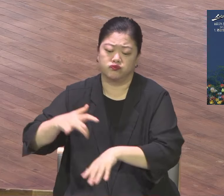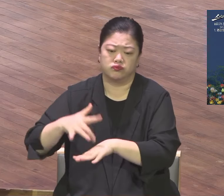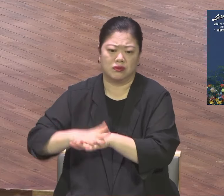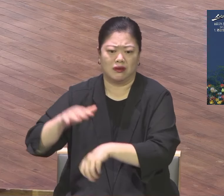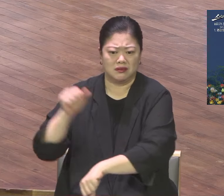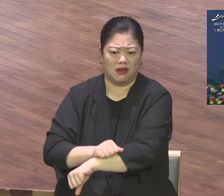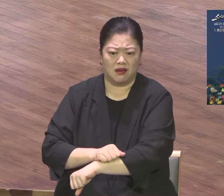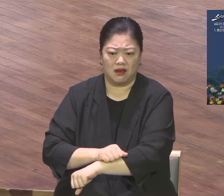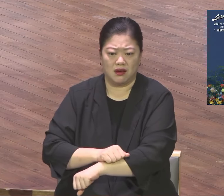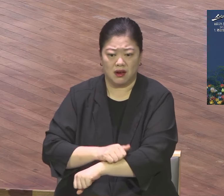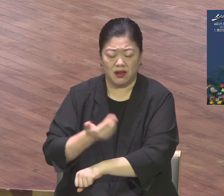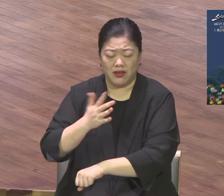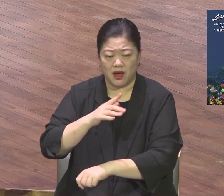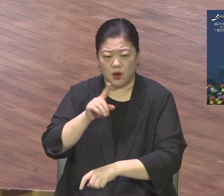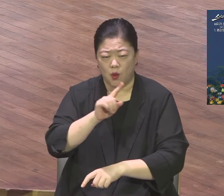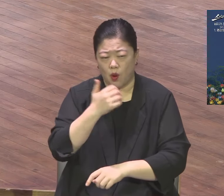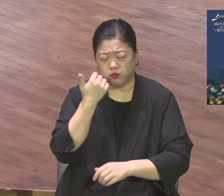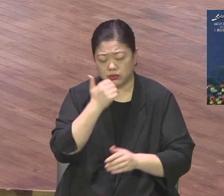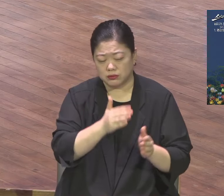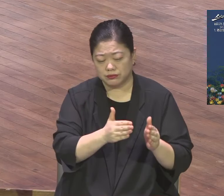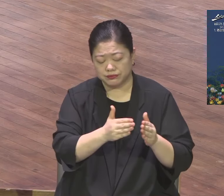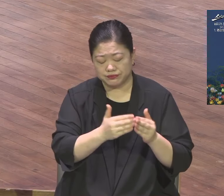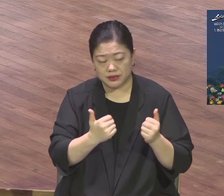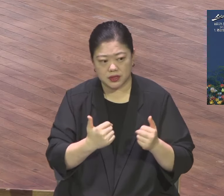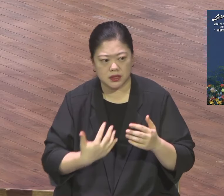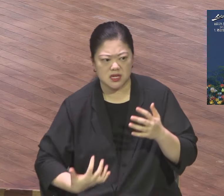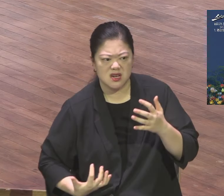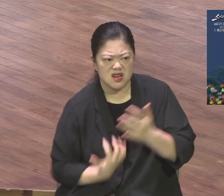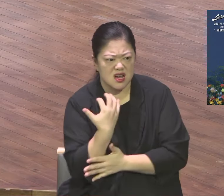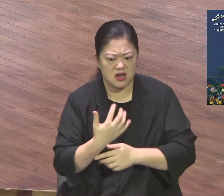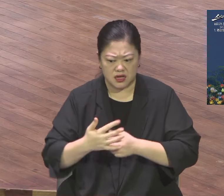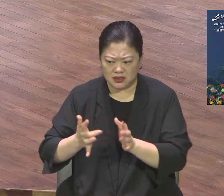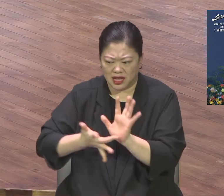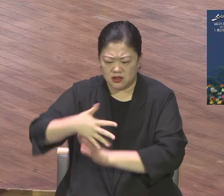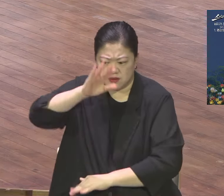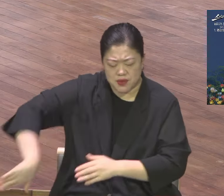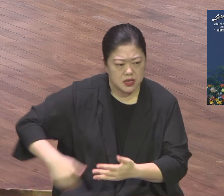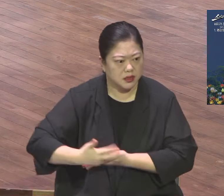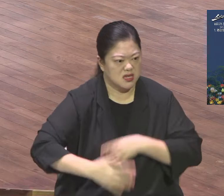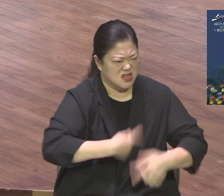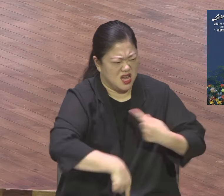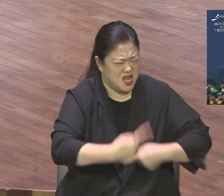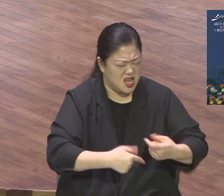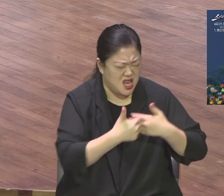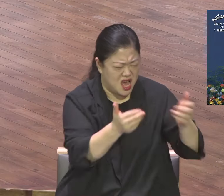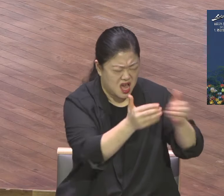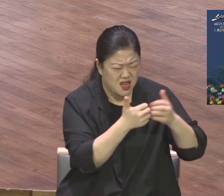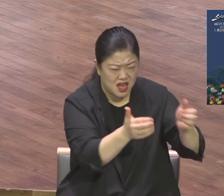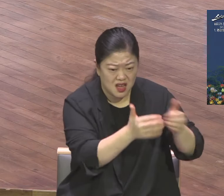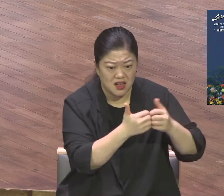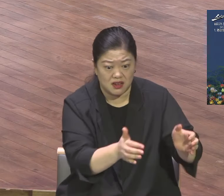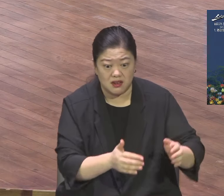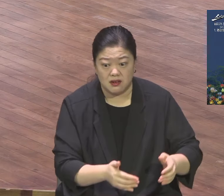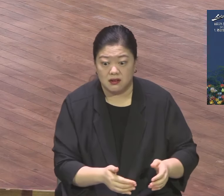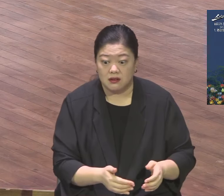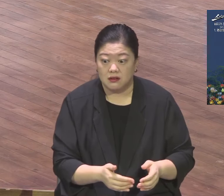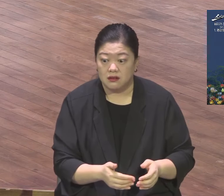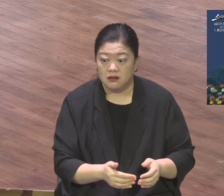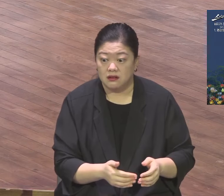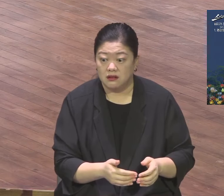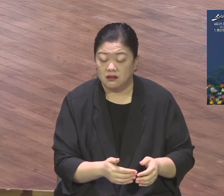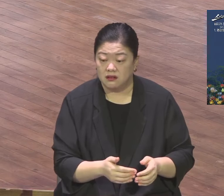막 오지랖을 뜹니다. 오지랖을. 평소 때 가만히 있다가 기분 나쁜